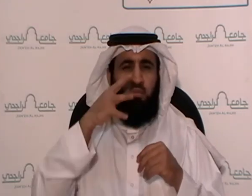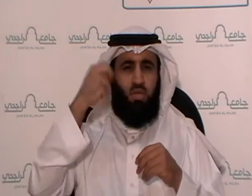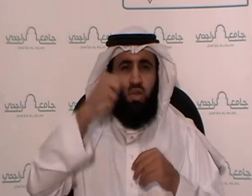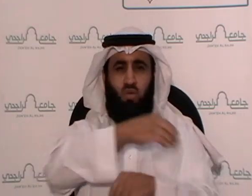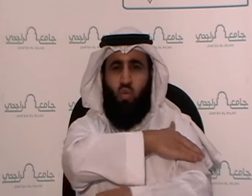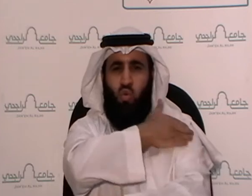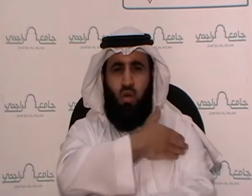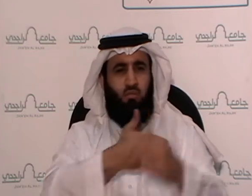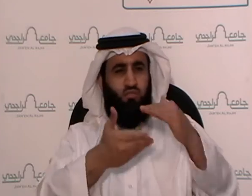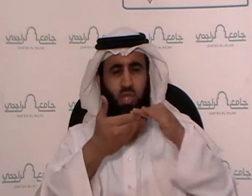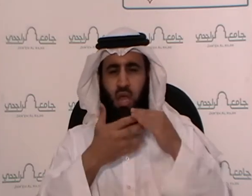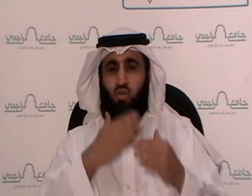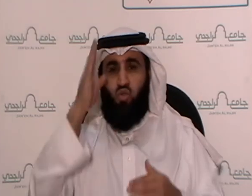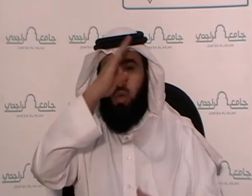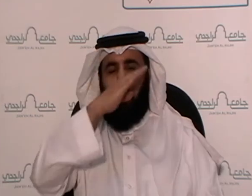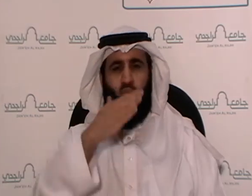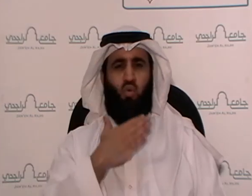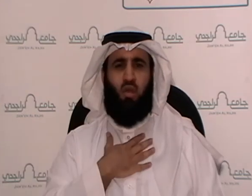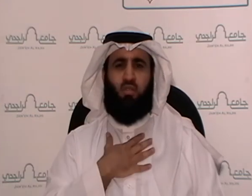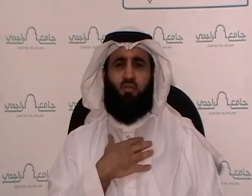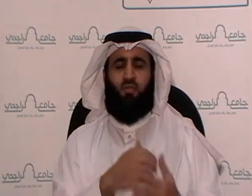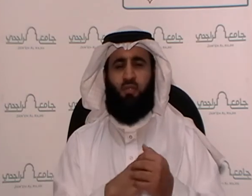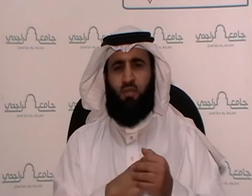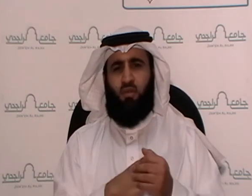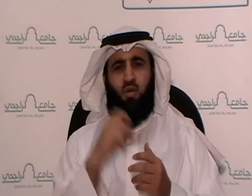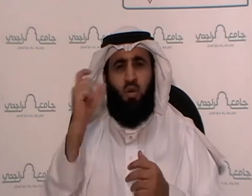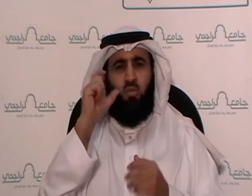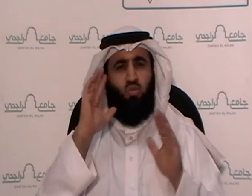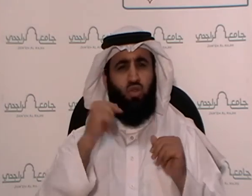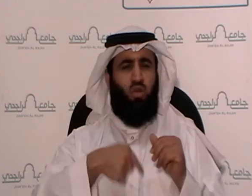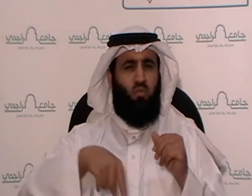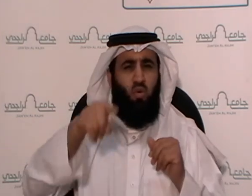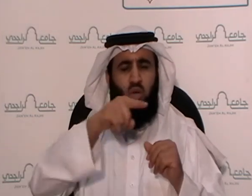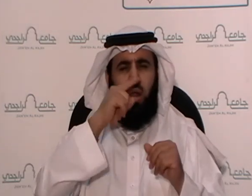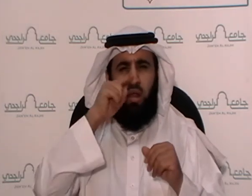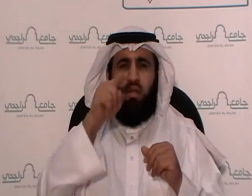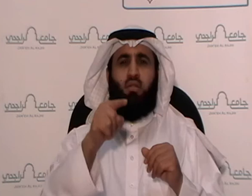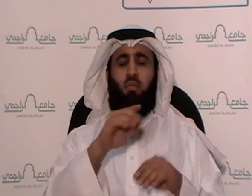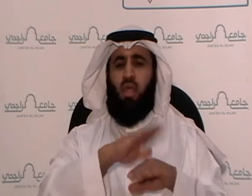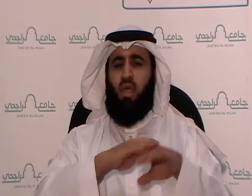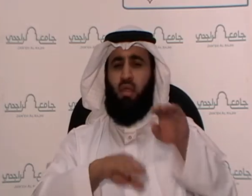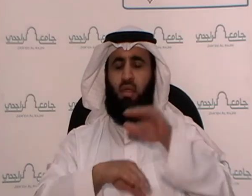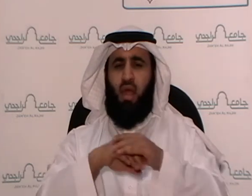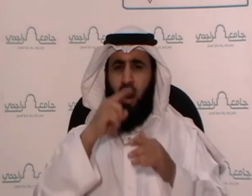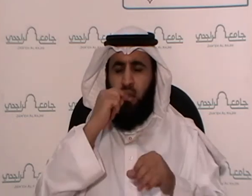عليه وسلم؟ أيها المسلمون، لتكن أيدينا أمينة